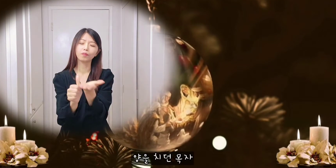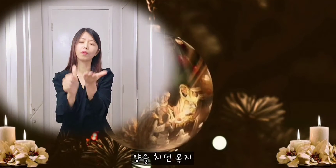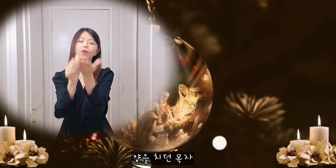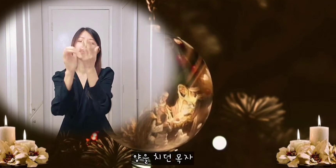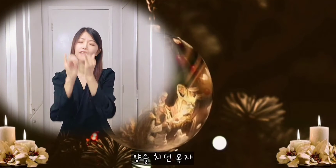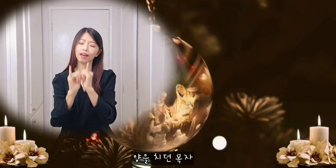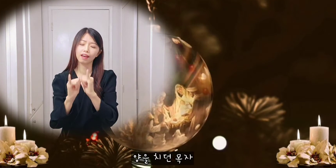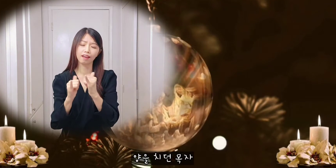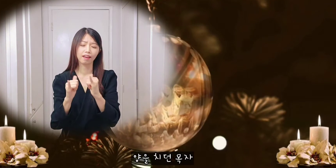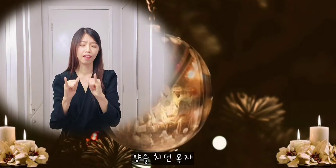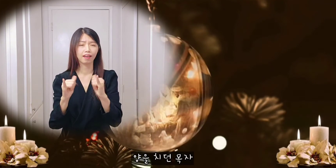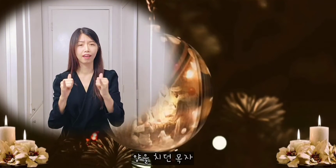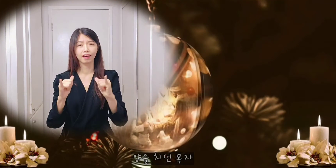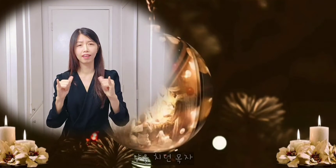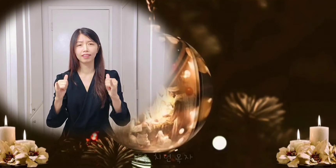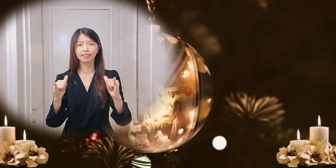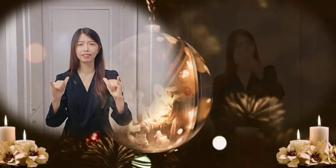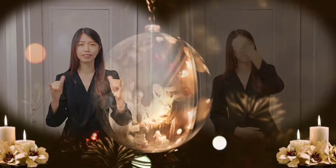양을 치던 목자,